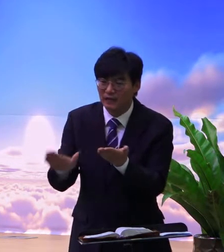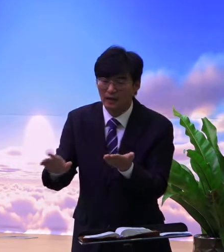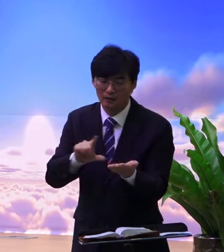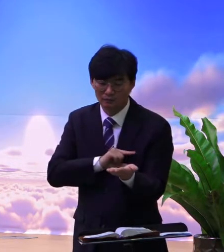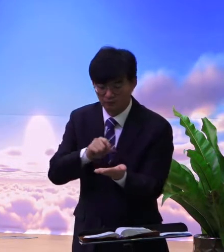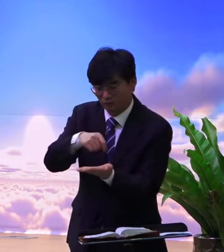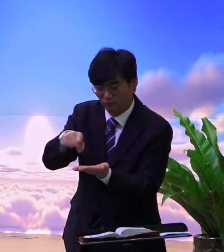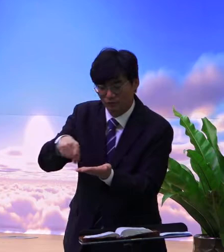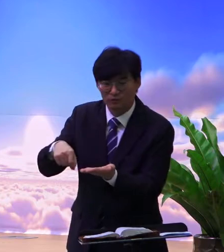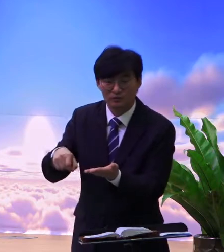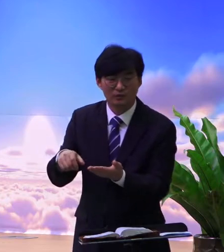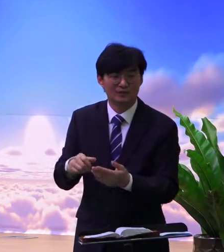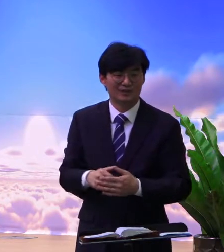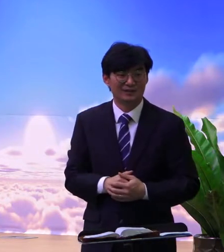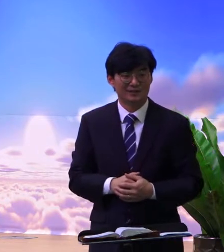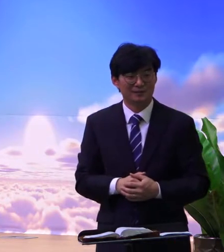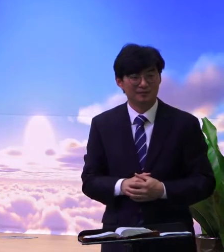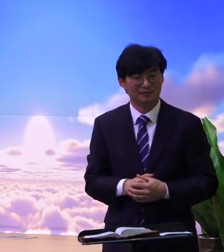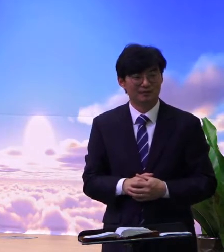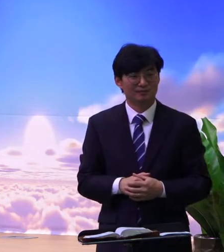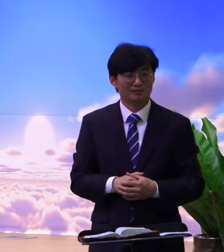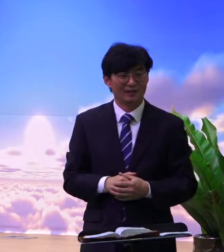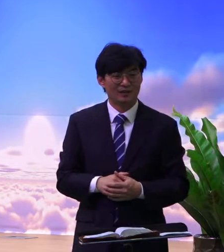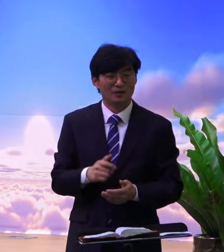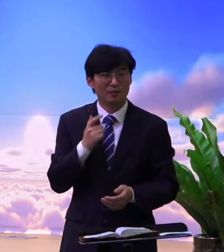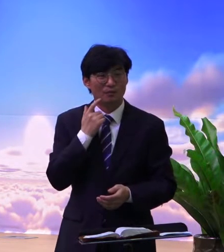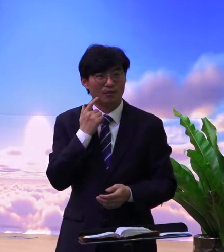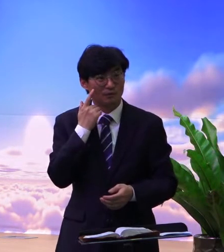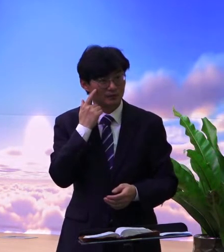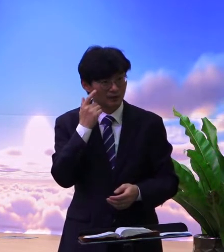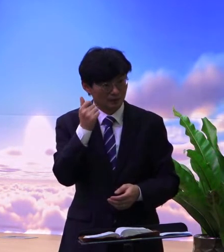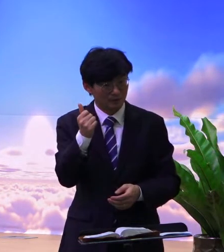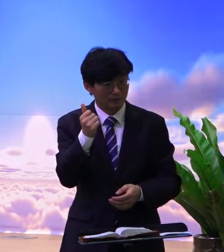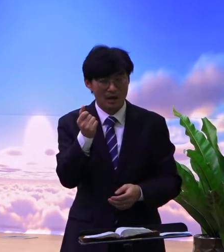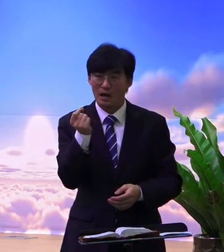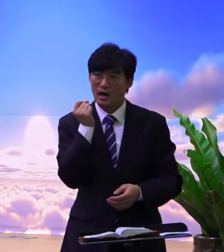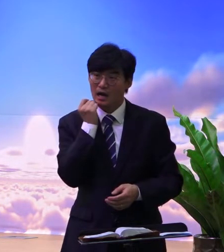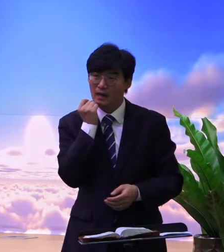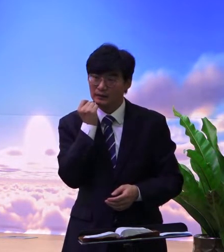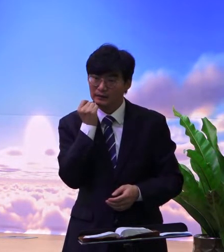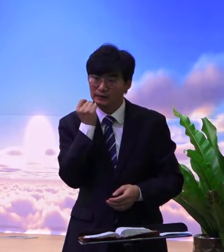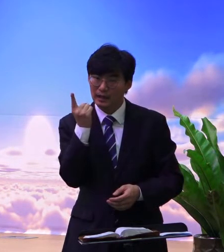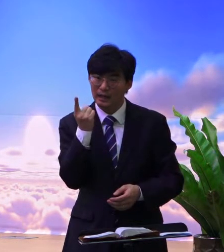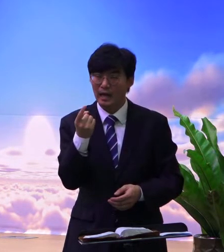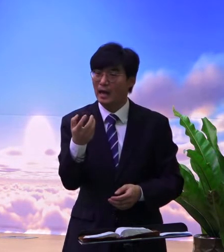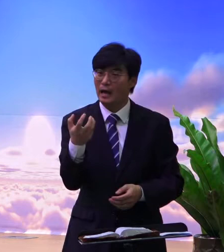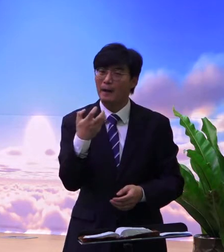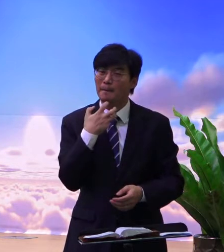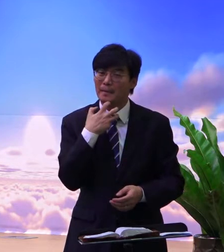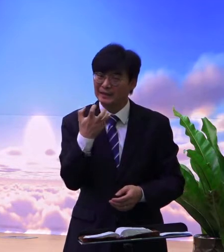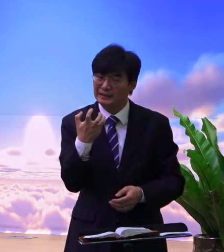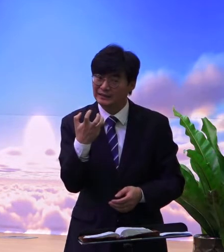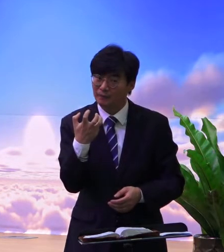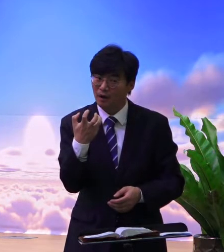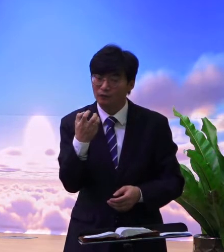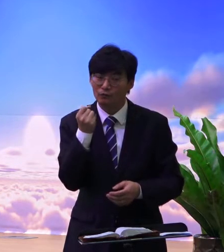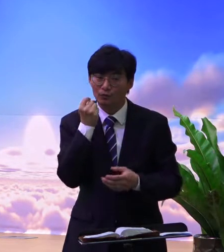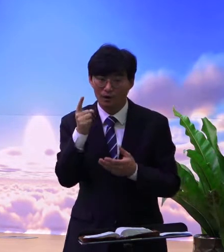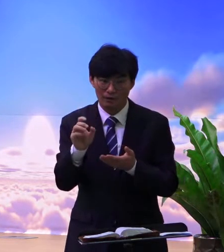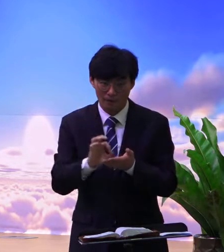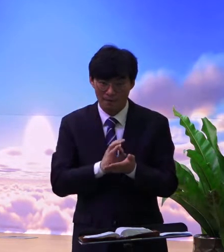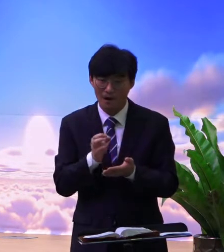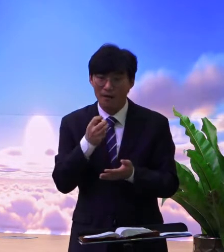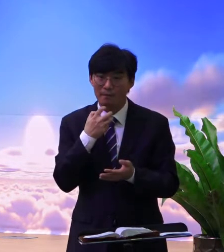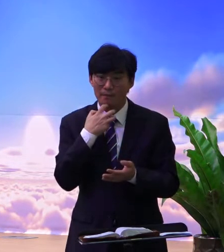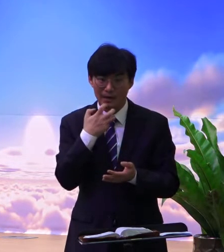이때 당시에 목사님의 한 달 사례가 약 80원 정도 됐었다고 합니다. 장례를 마치고